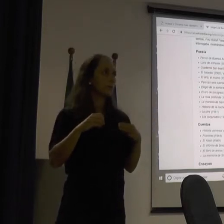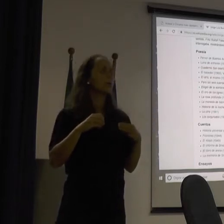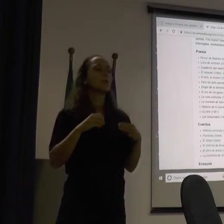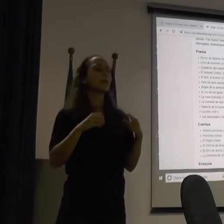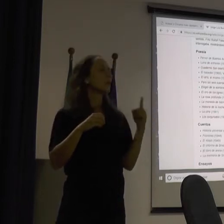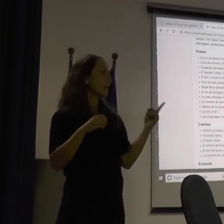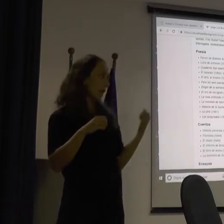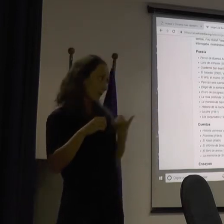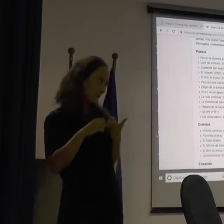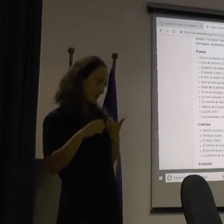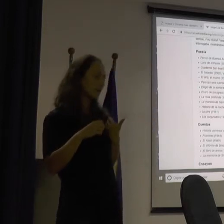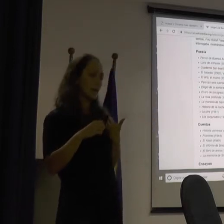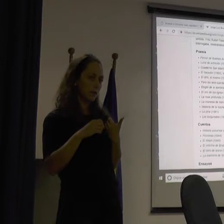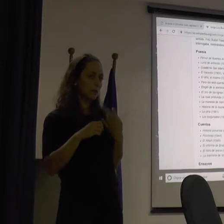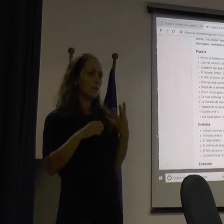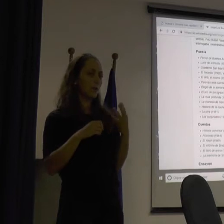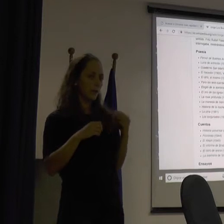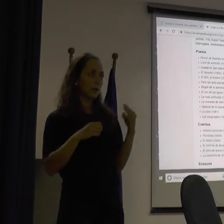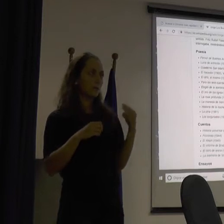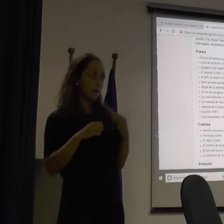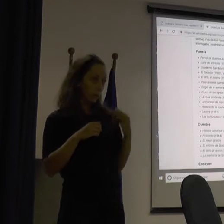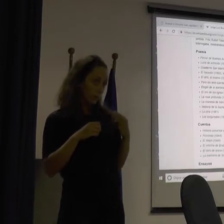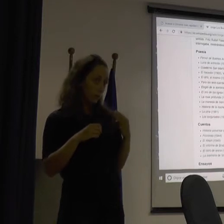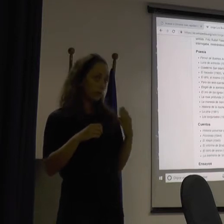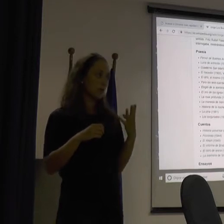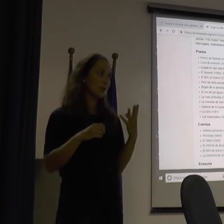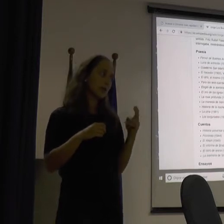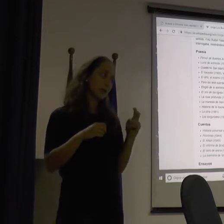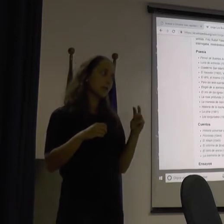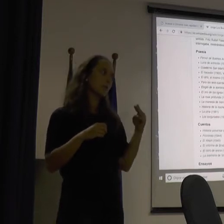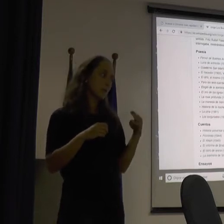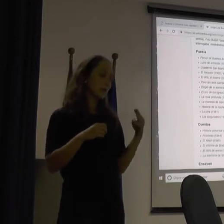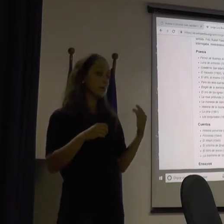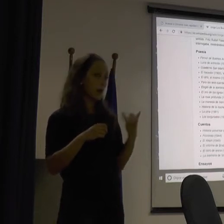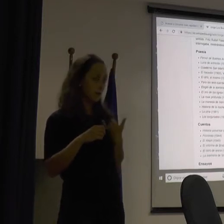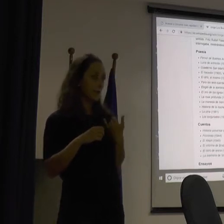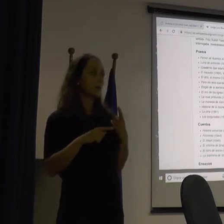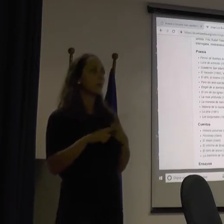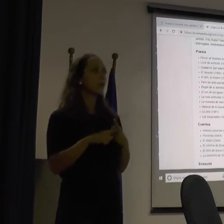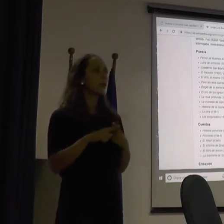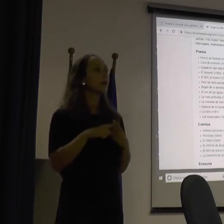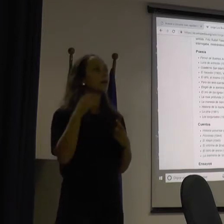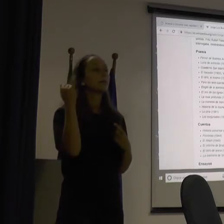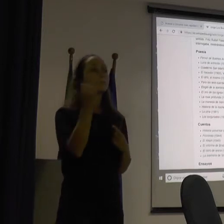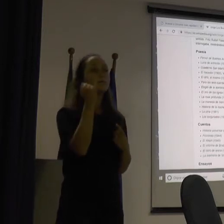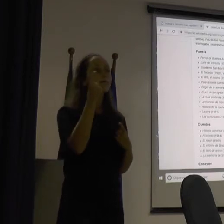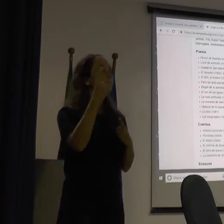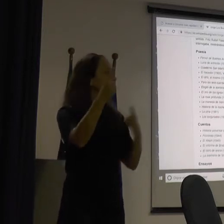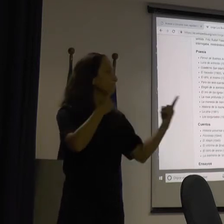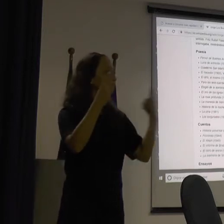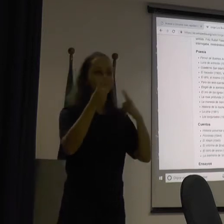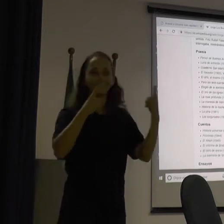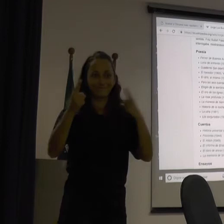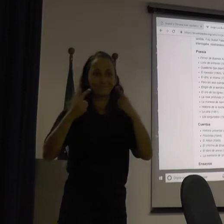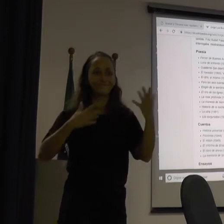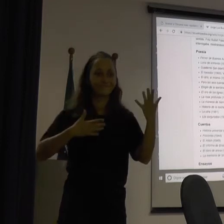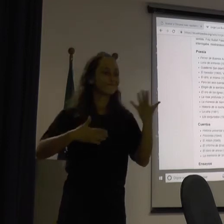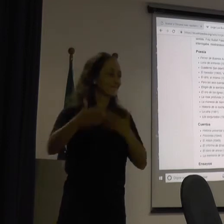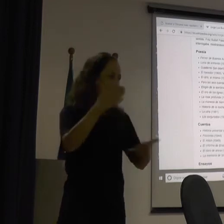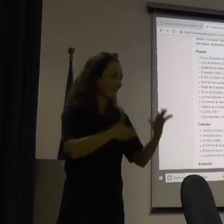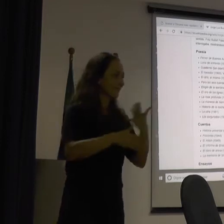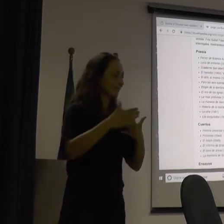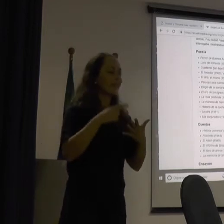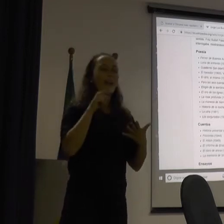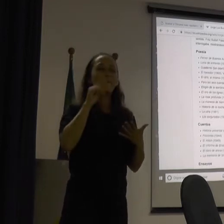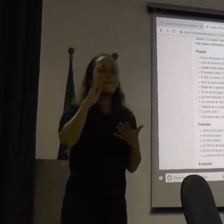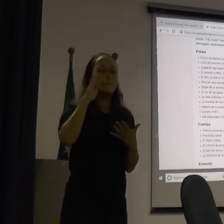Você me fala 5 minutos antes dos 45, por aí, porque eu acho que é importante a coisa do diálogo, e é uma das coisas centrais do